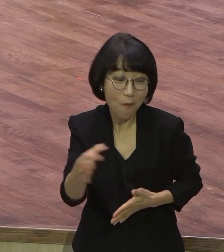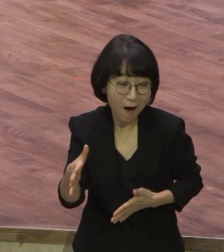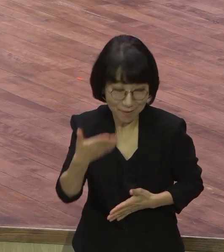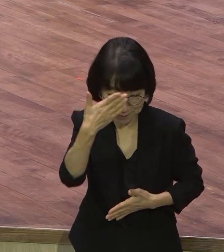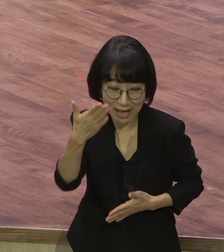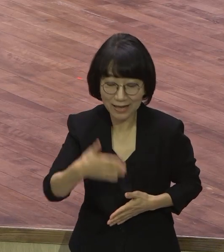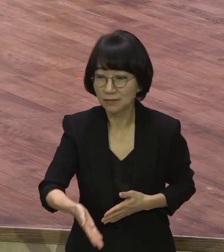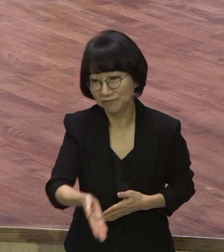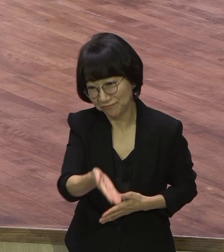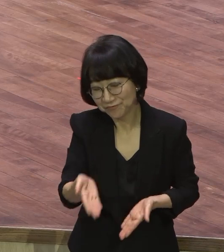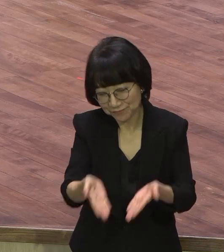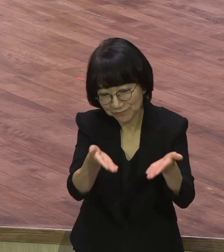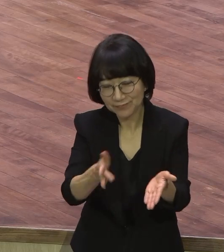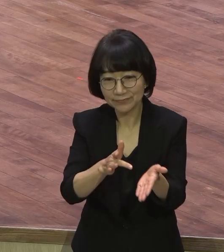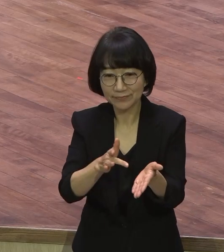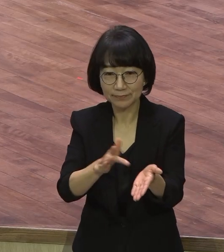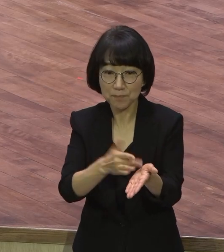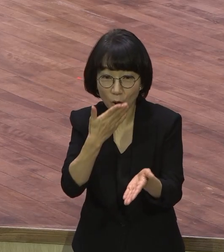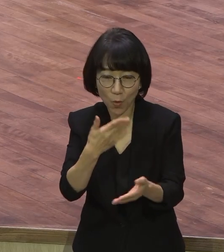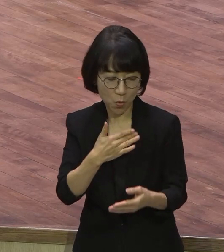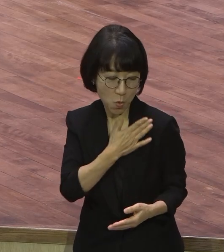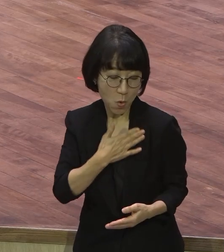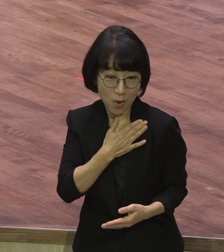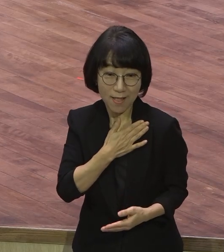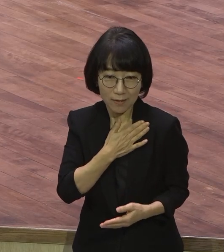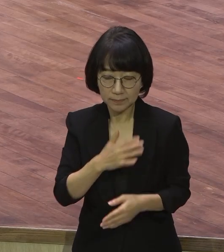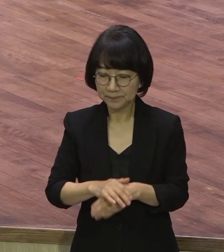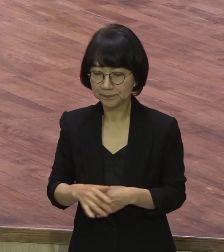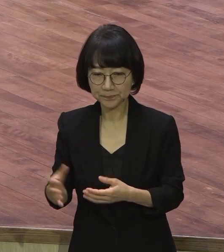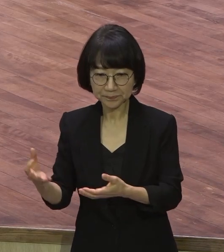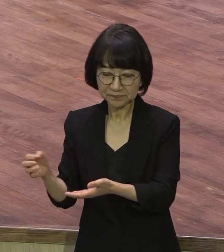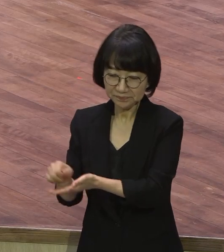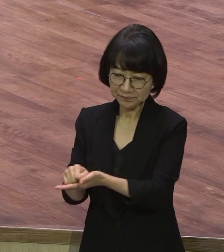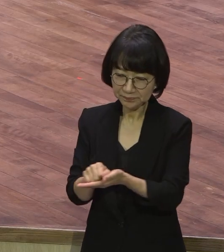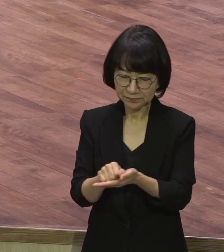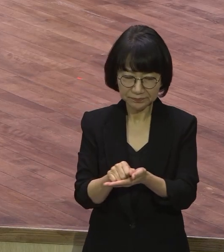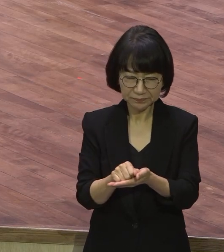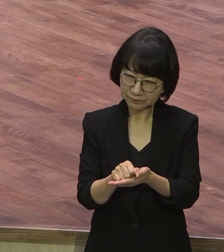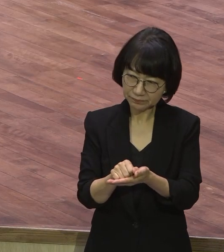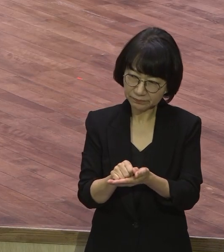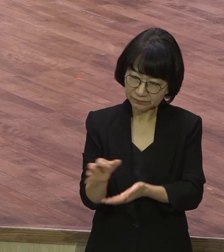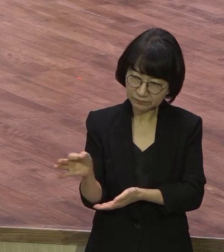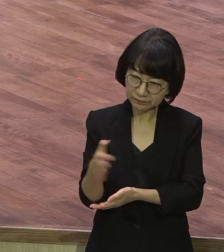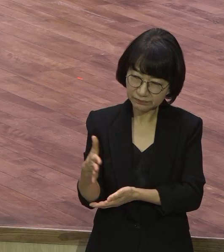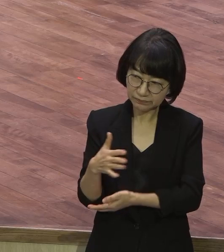그냥 공짜로 가져가서 그냥 바르라고 그냥 이 양반이 들고 나면 공짜?